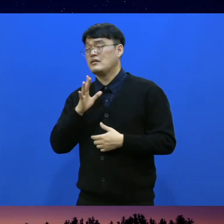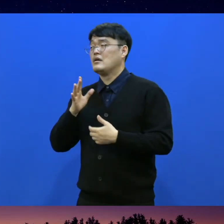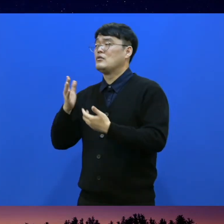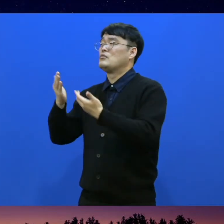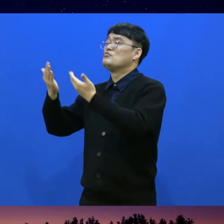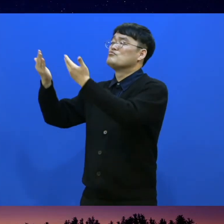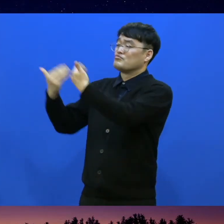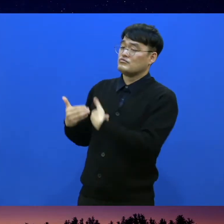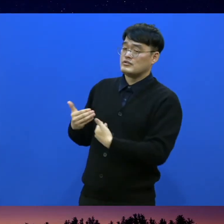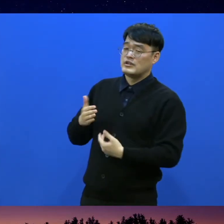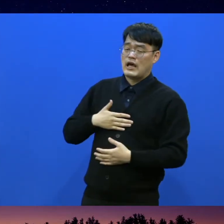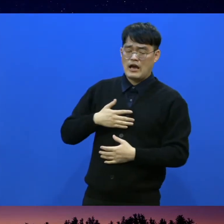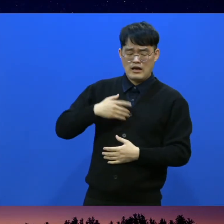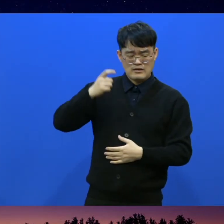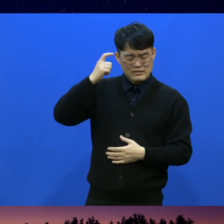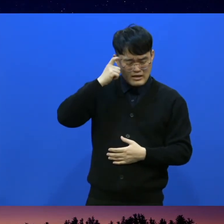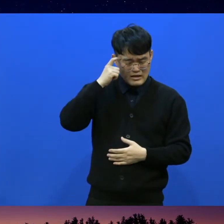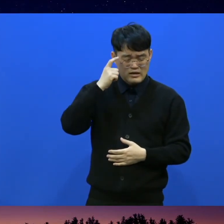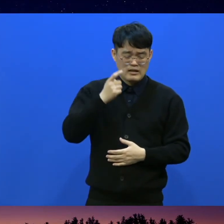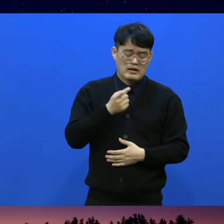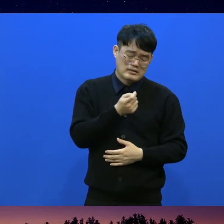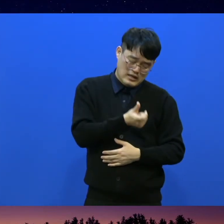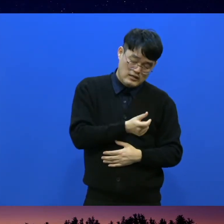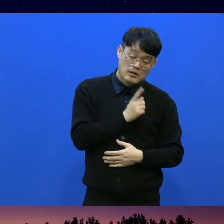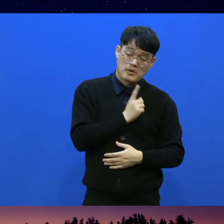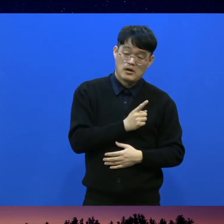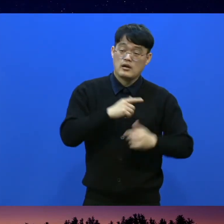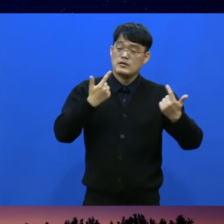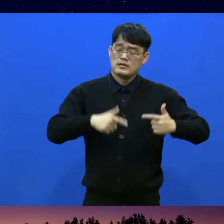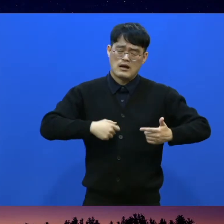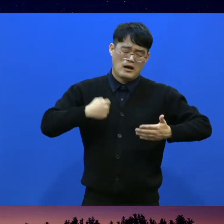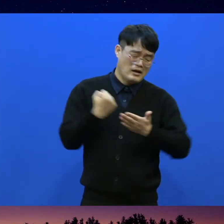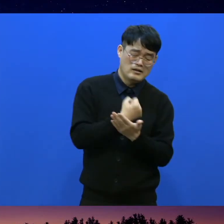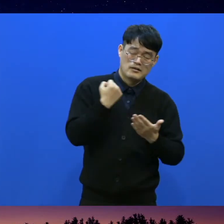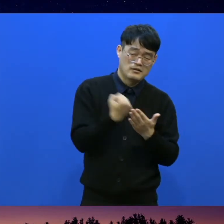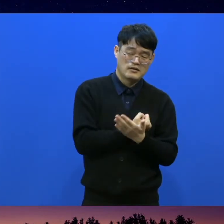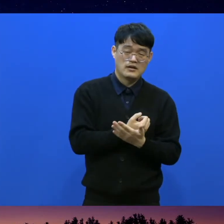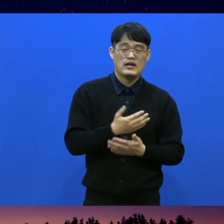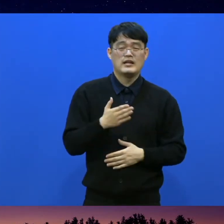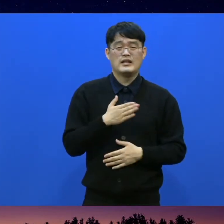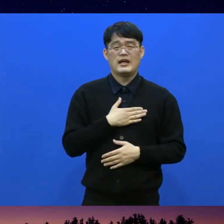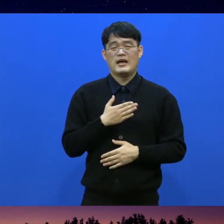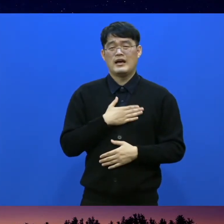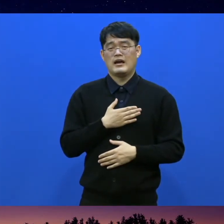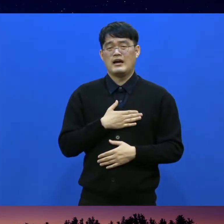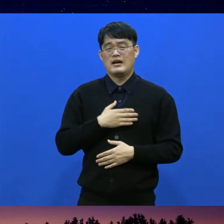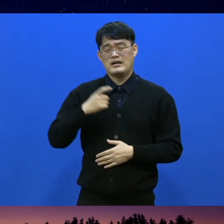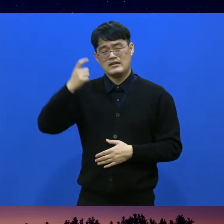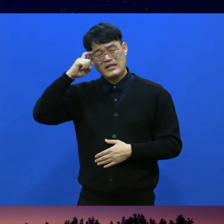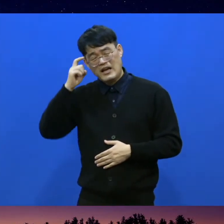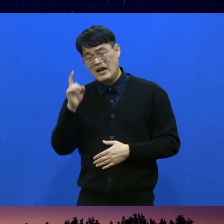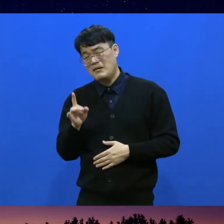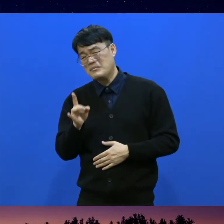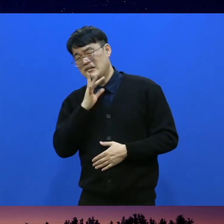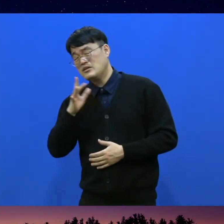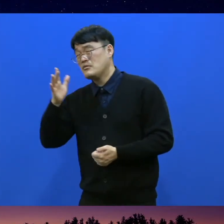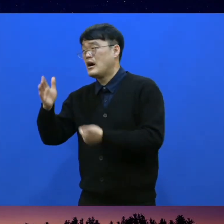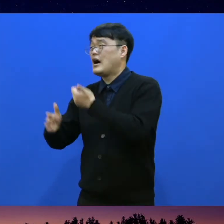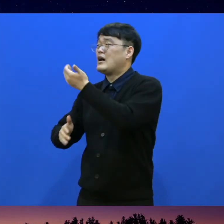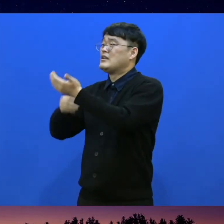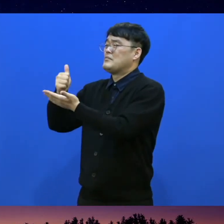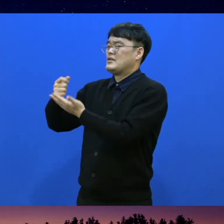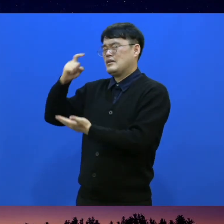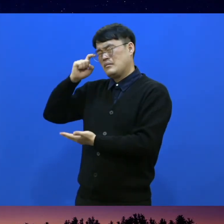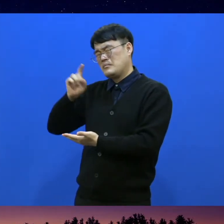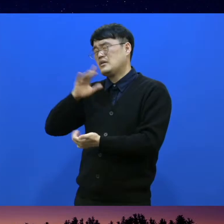거예요. 그리고 늘 하시는 말씀이 안타까운 거예요. 내가 생각만 해도 하나님 앞에서